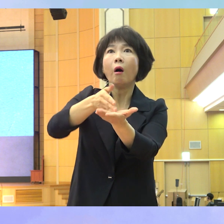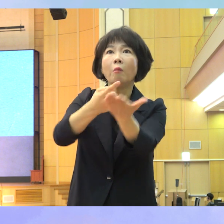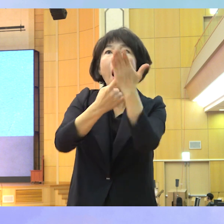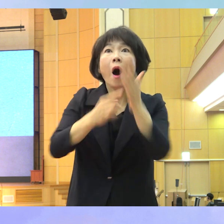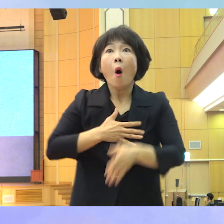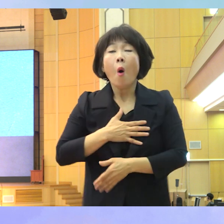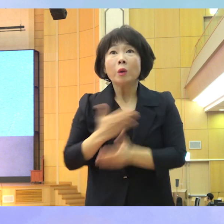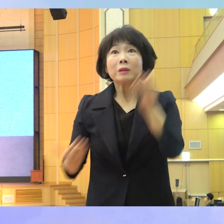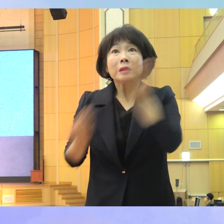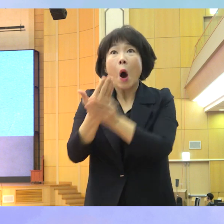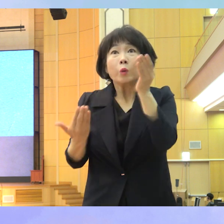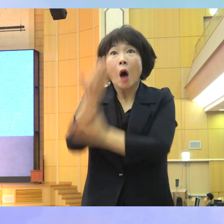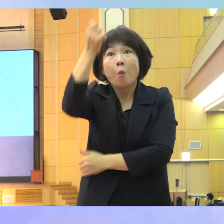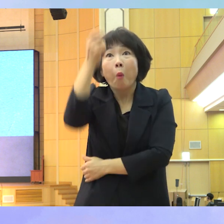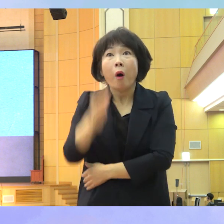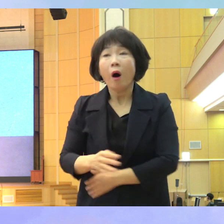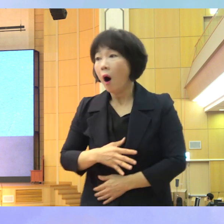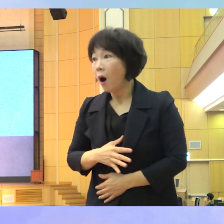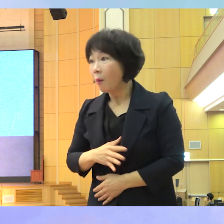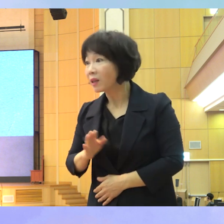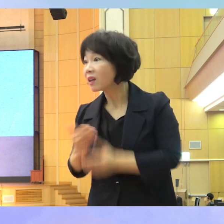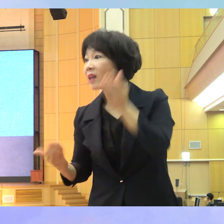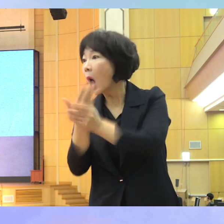있어요. 무슨